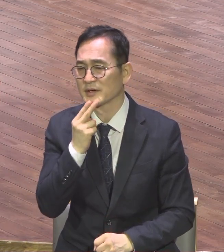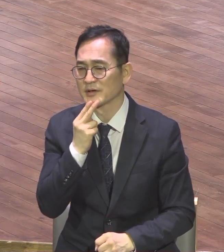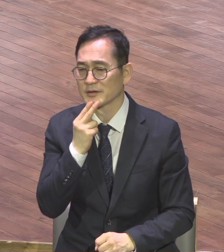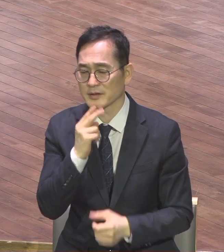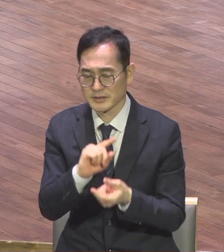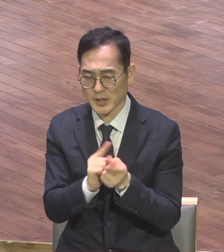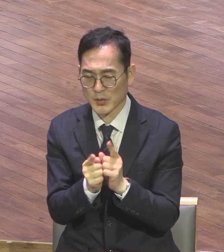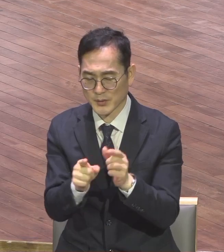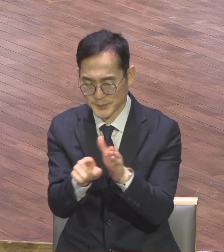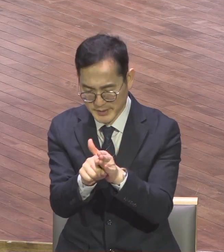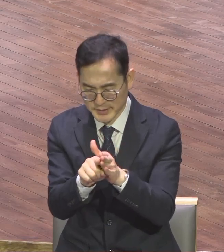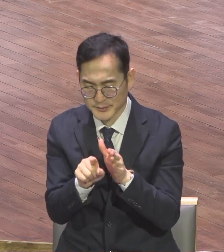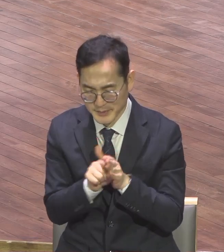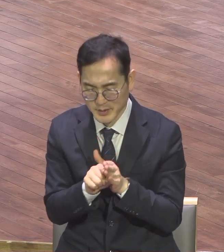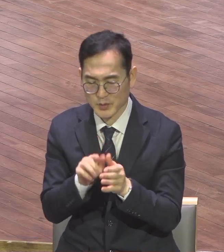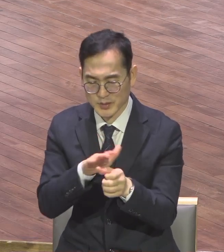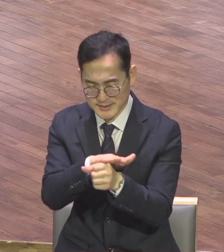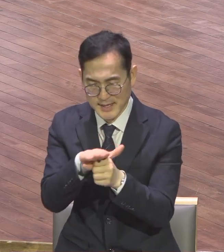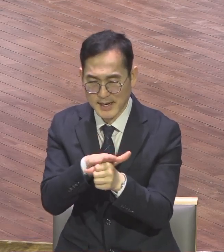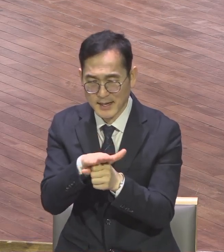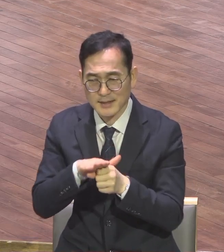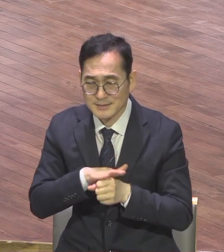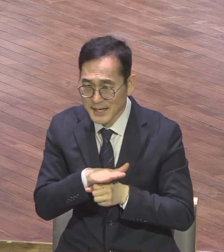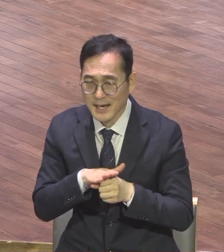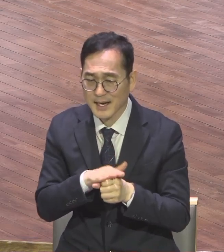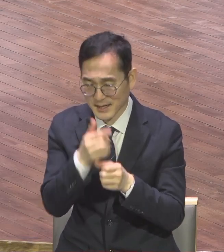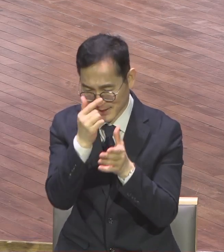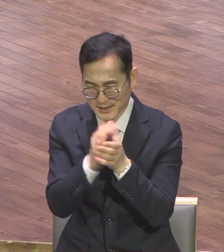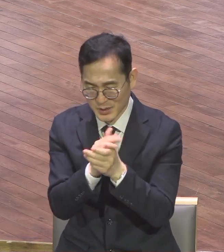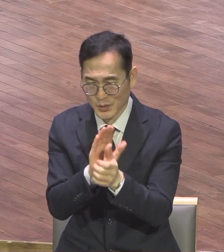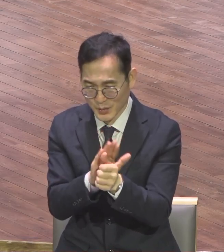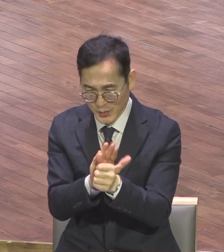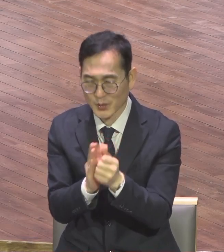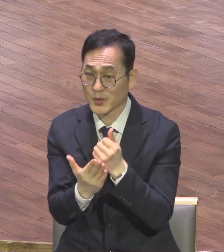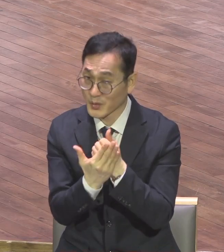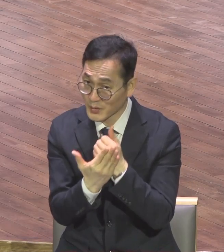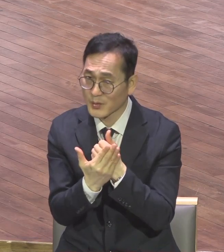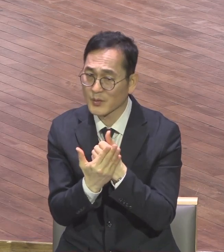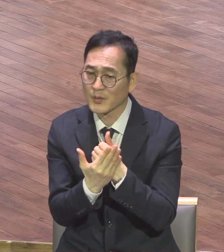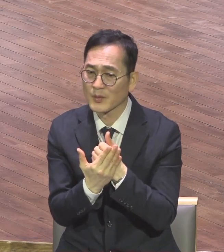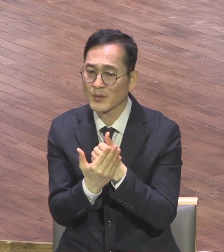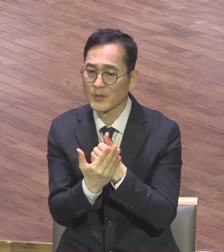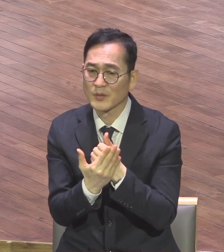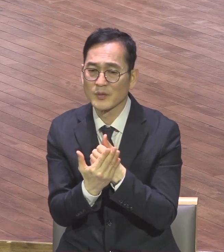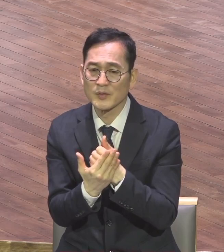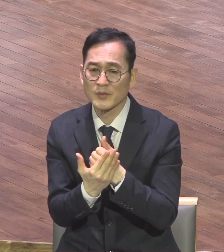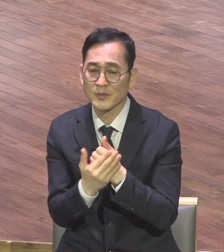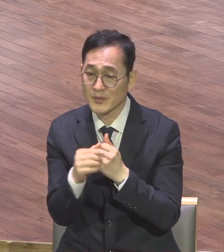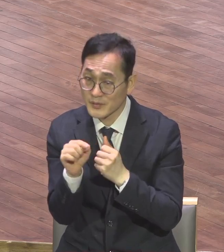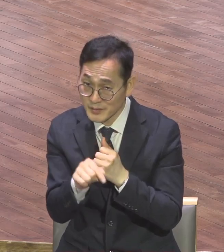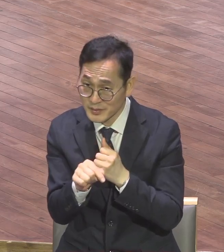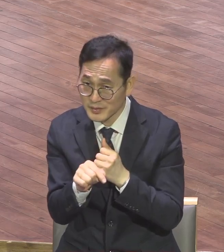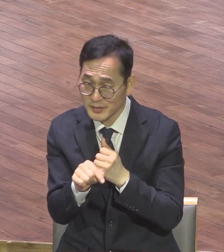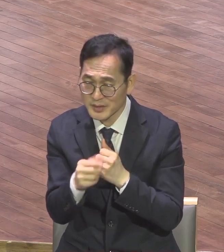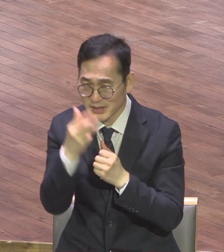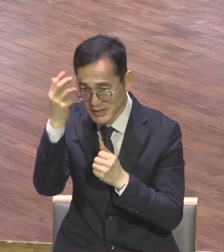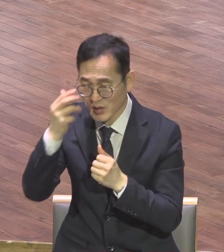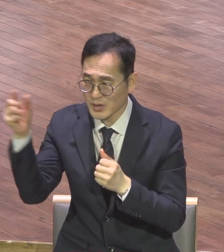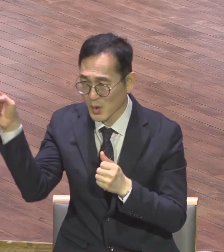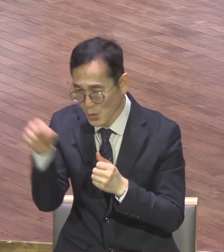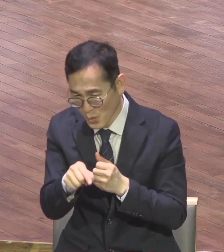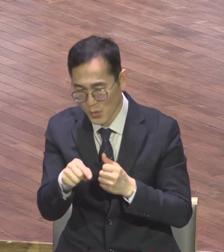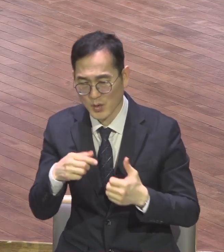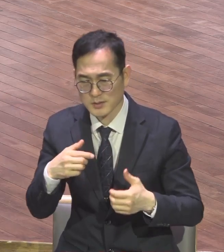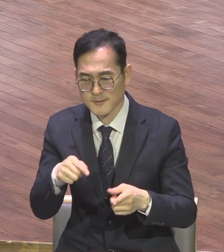신뢰하고 믿고 사랑하고 의지하고 서로를 위해 기도하는 동역자가 되고. 아멘. 그래야 그게 성역사